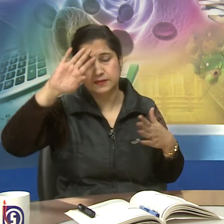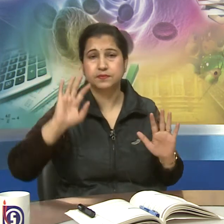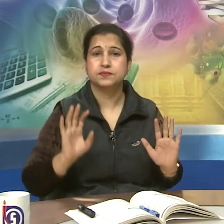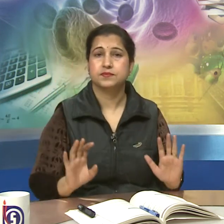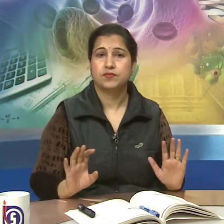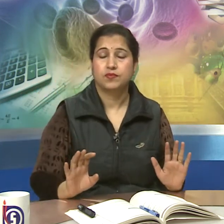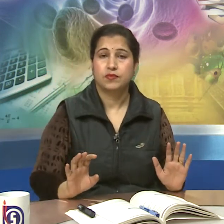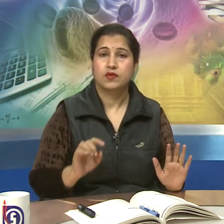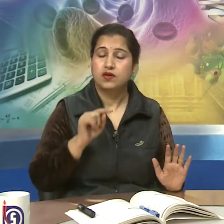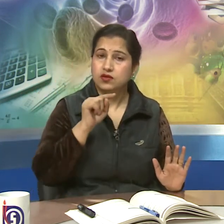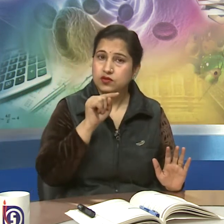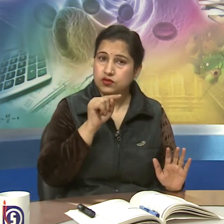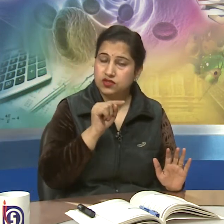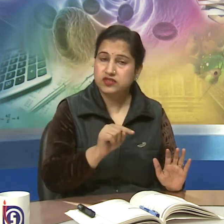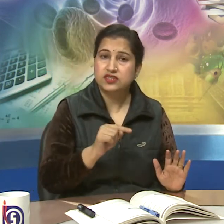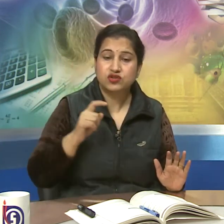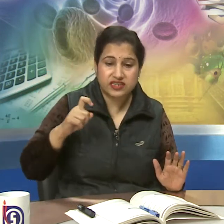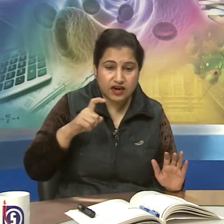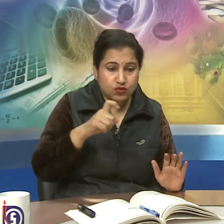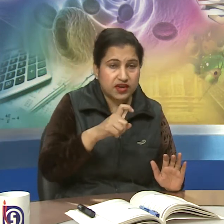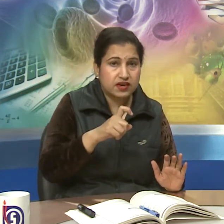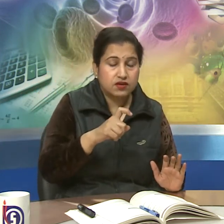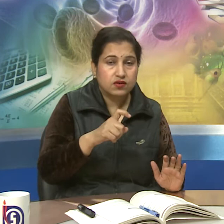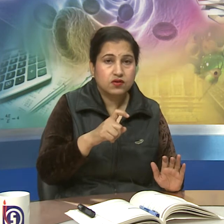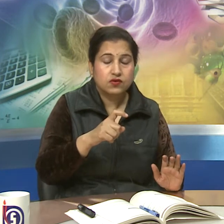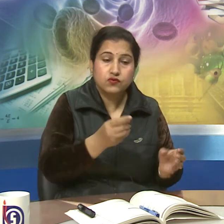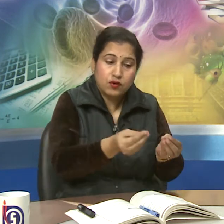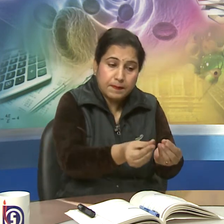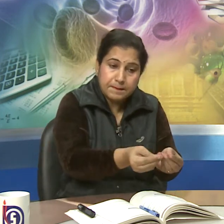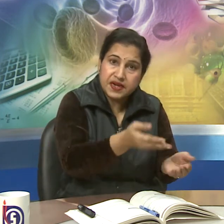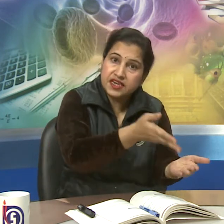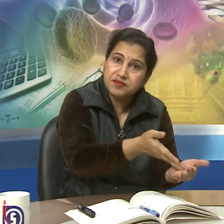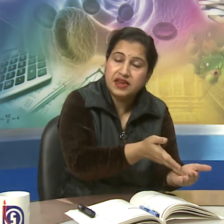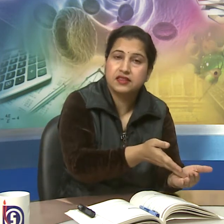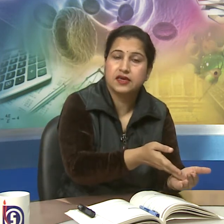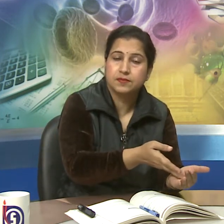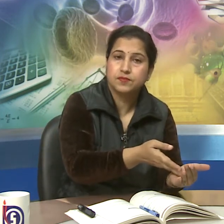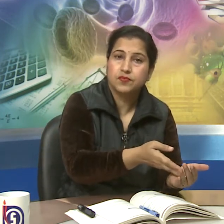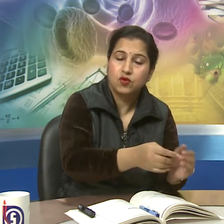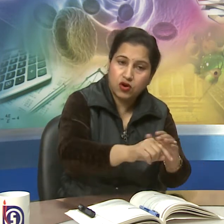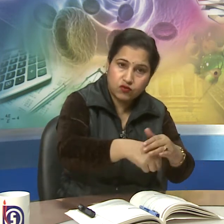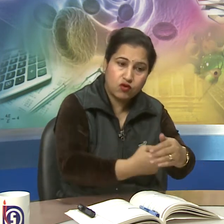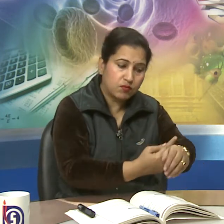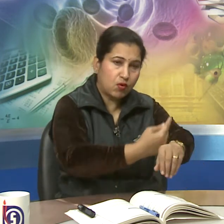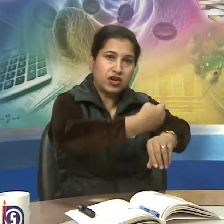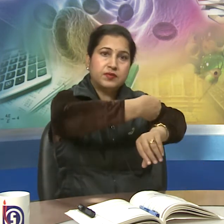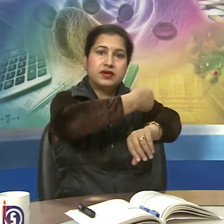हैं जिसके जो कीटाणु है वह मिट्टी में रहते हैं और वह बॉडी में